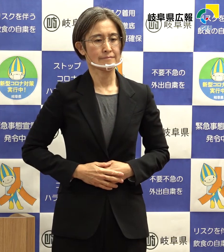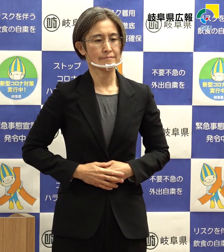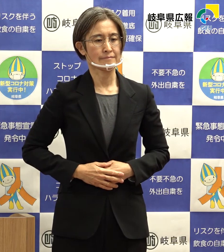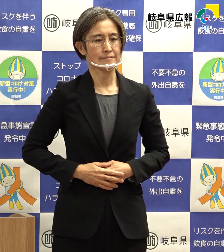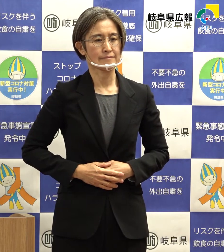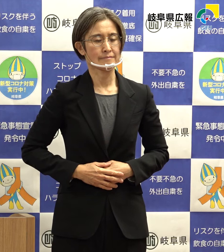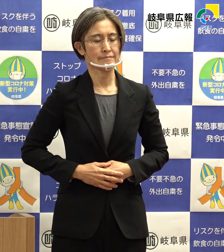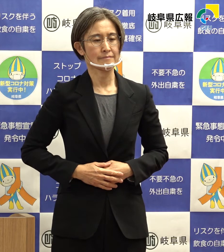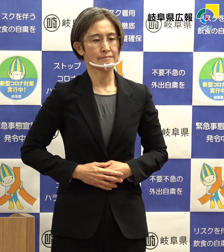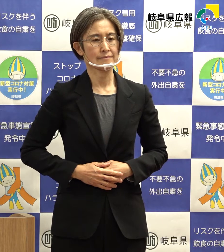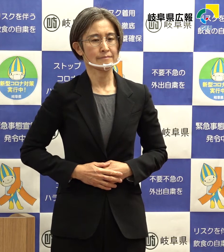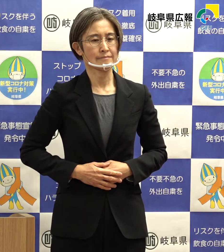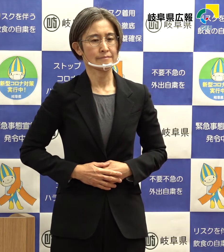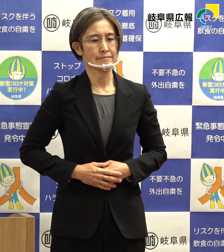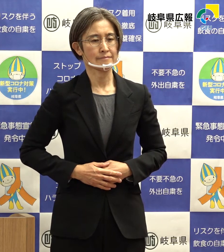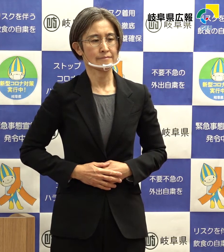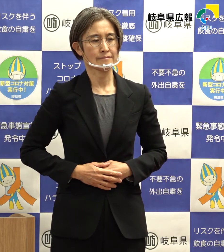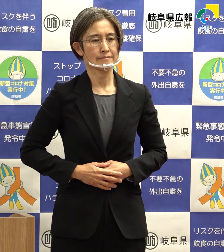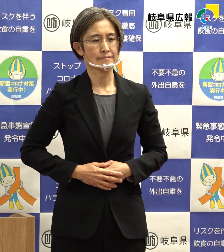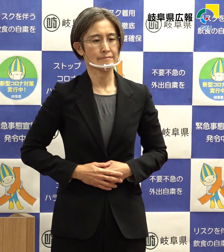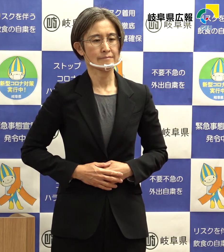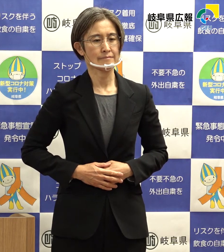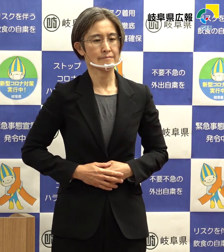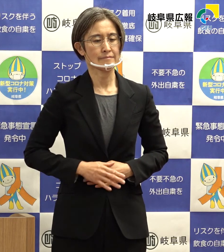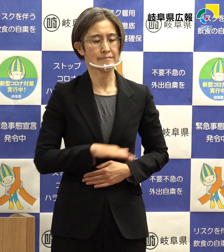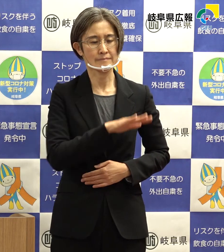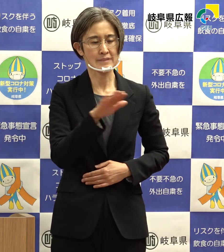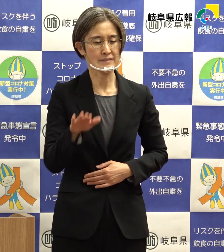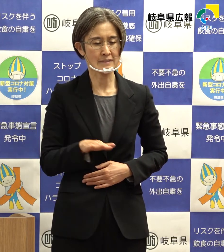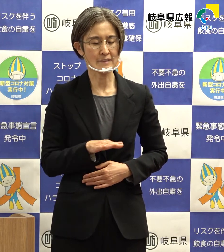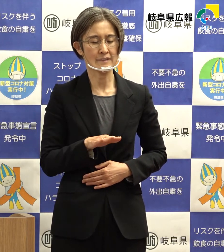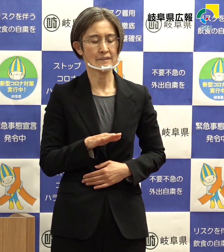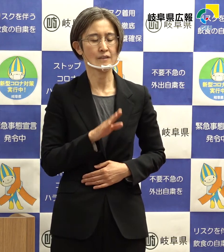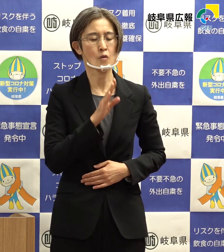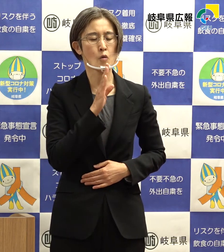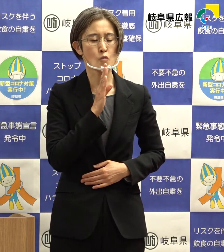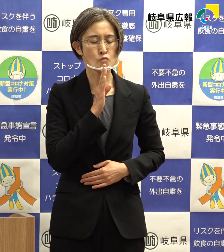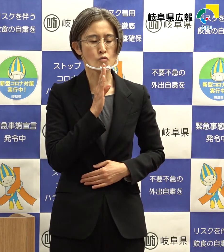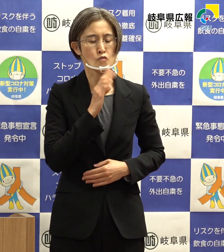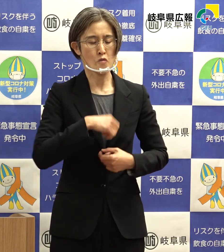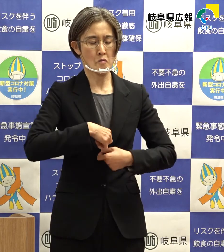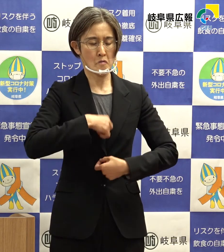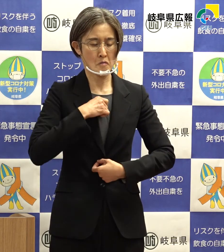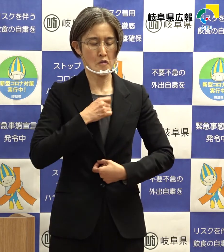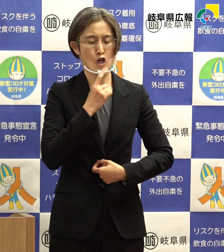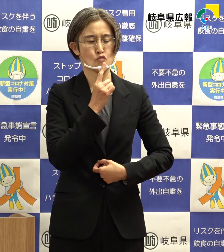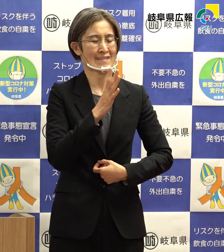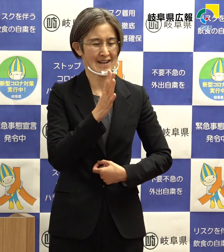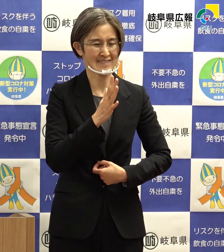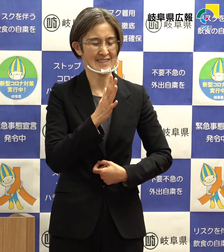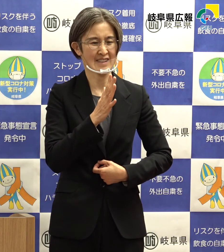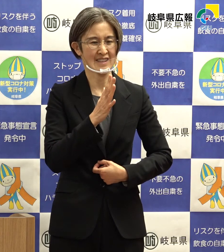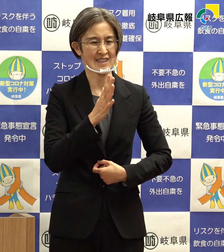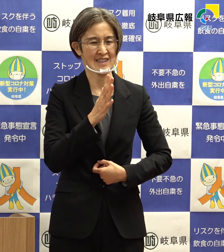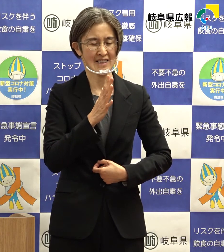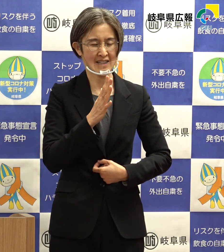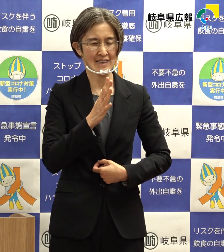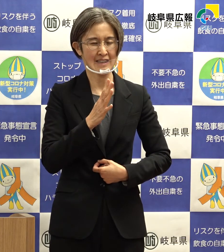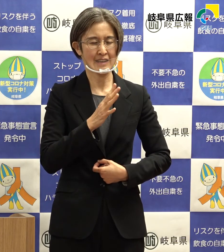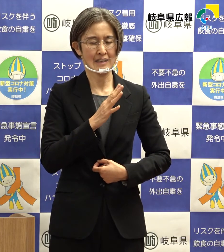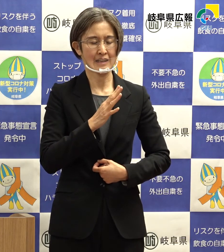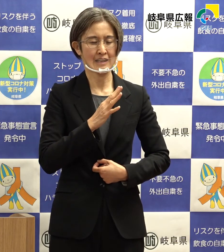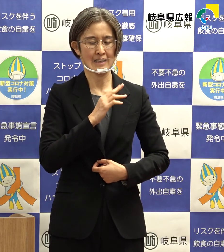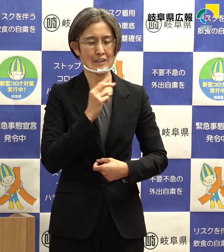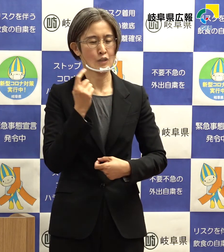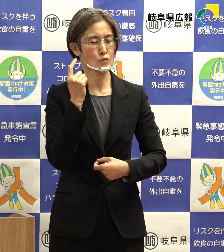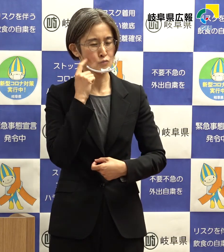それぞれの方が正直におっしゃらなかったと、でおっしゃることをそのまま受け止めたという、